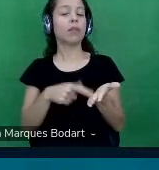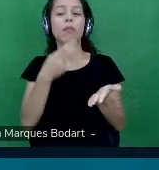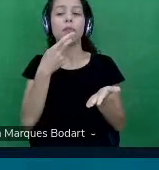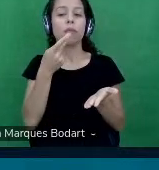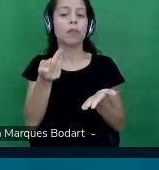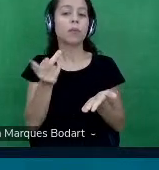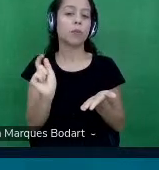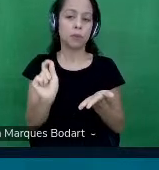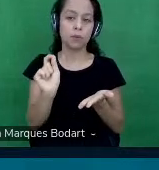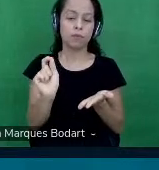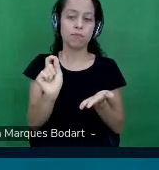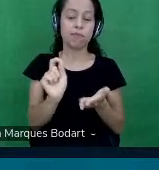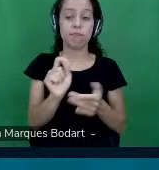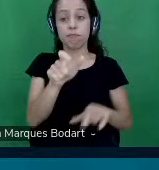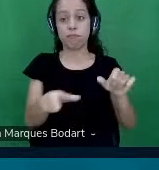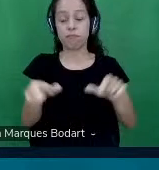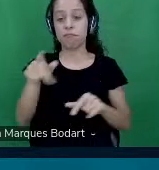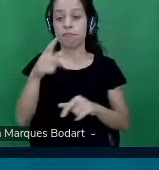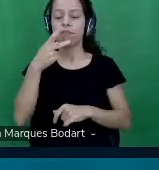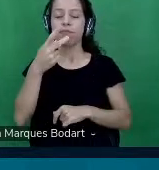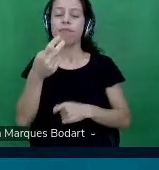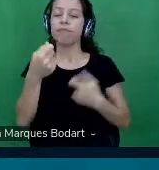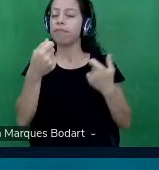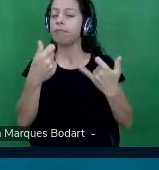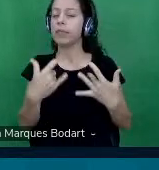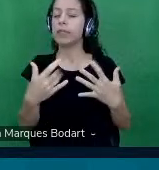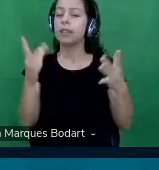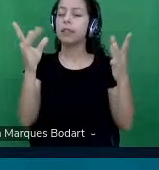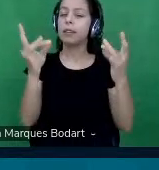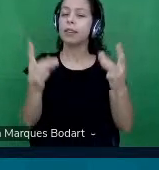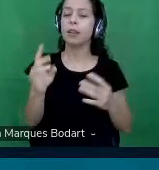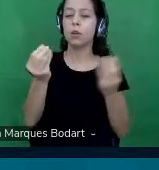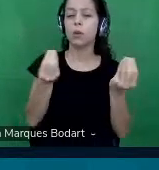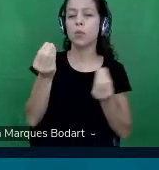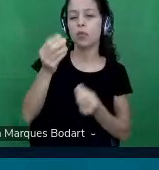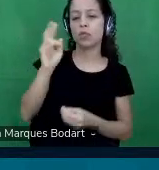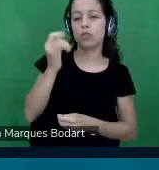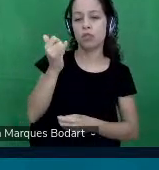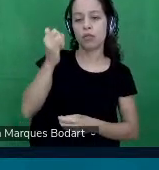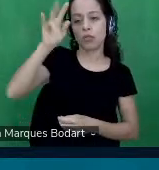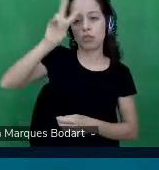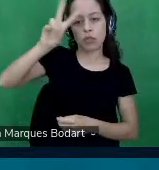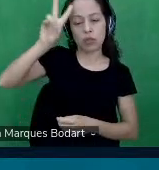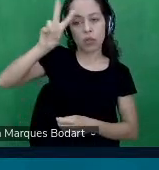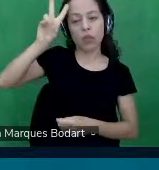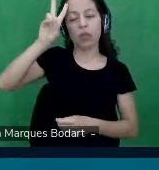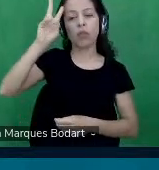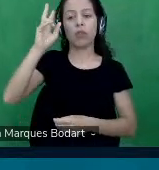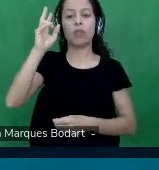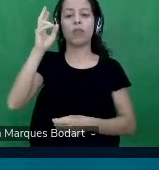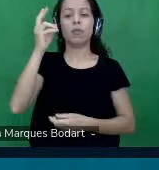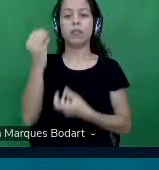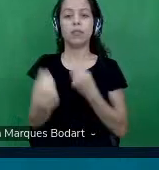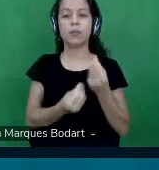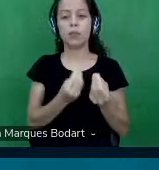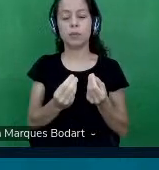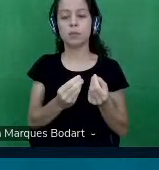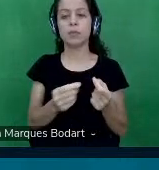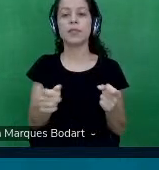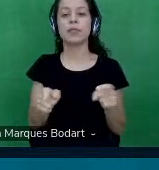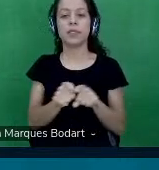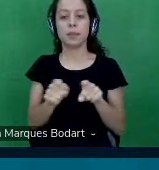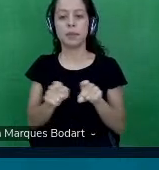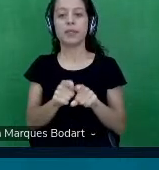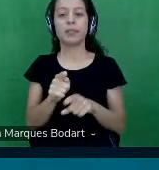dizia para as pessoas detalhes da história, a narrativa nas suas minúcias e, por fim, na incompreensão,